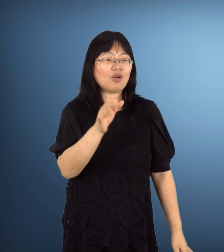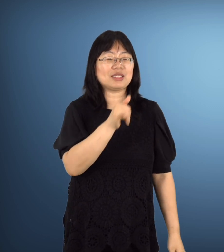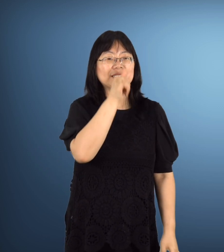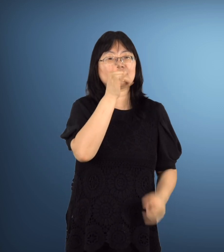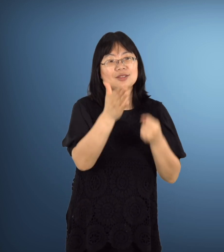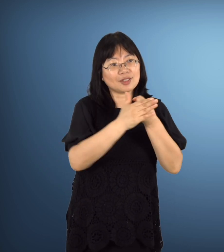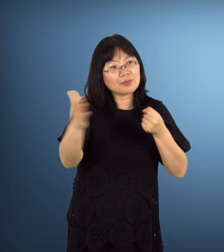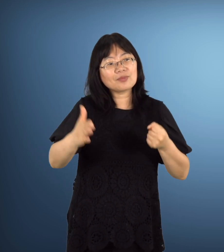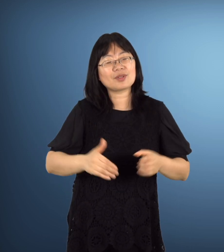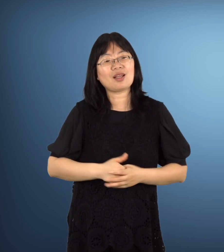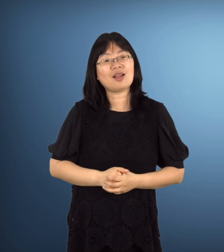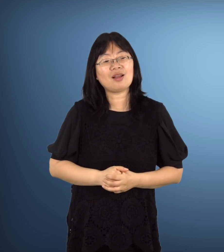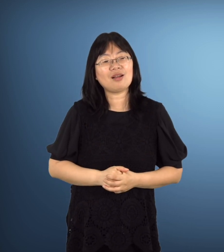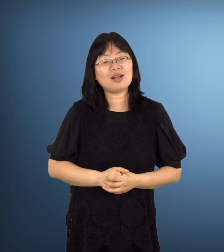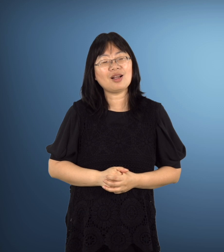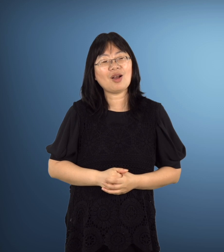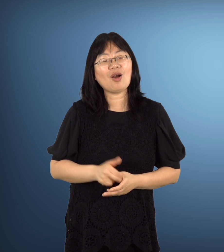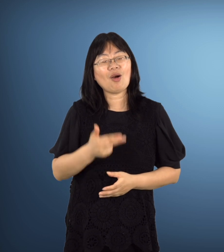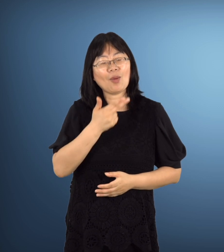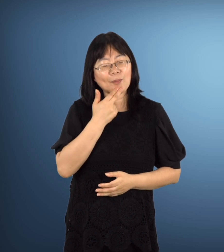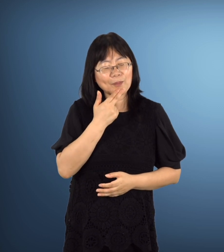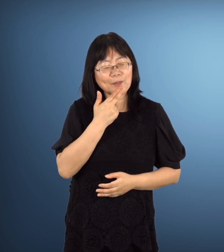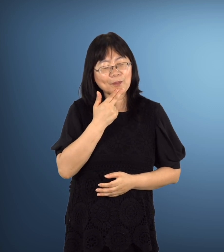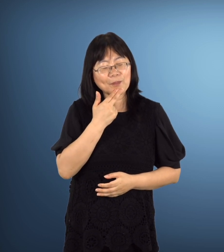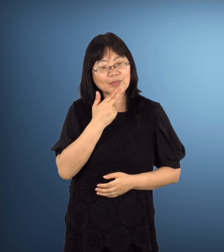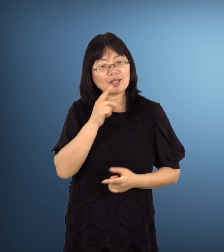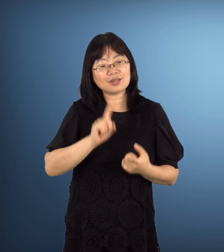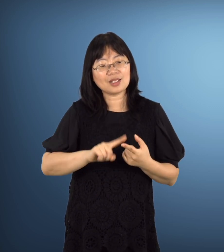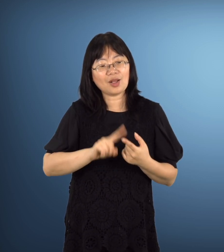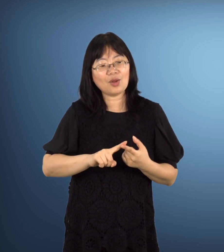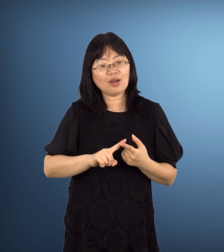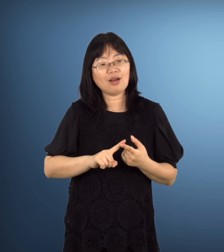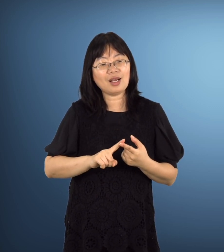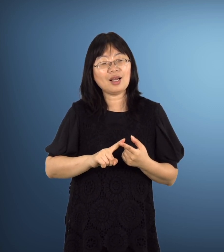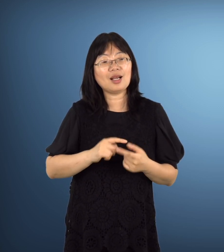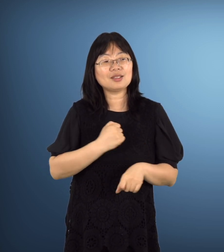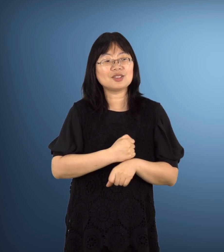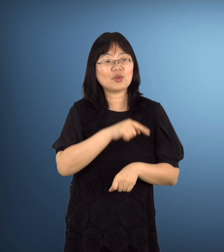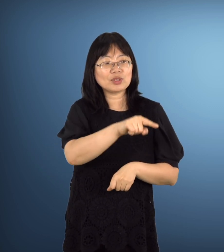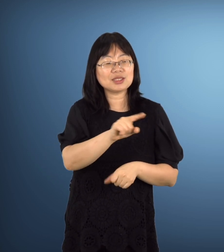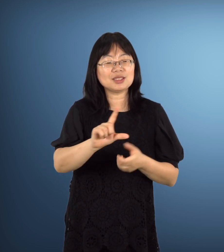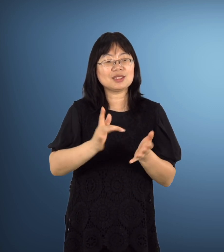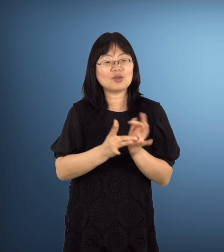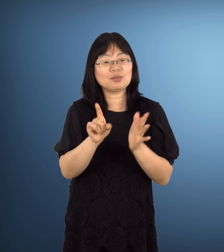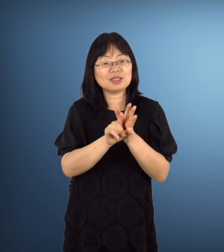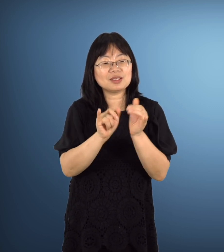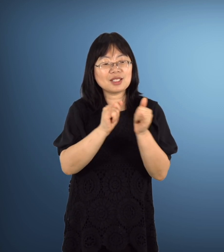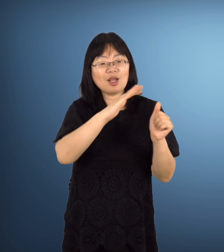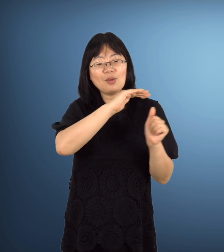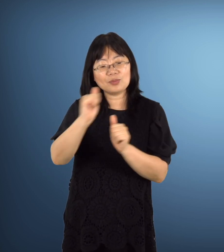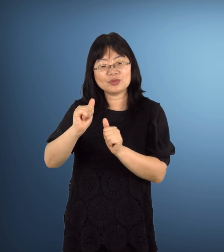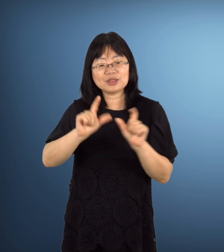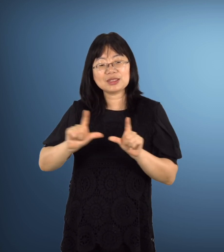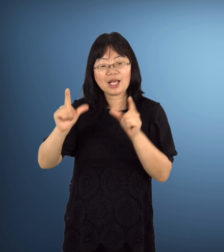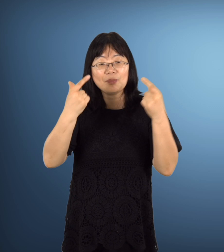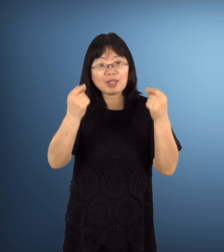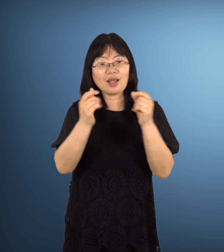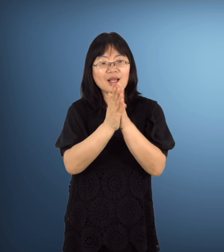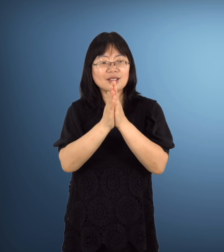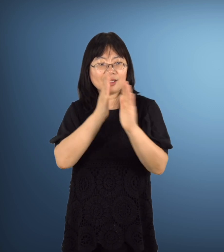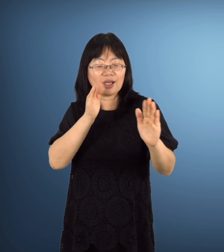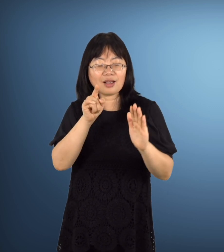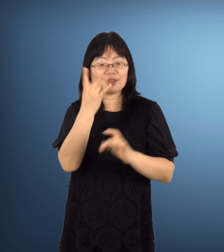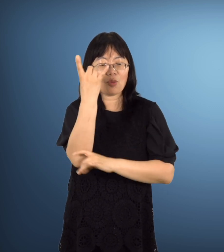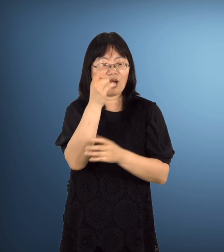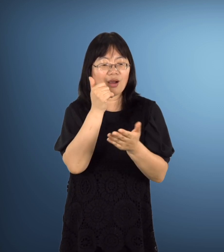인정한다고요. 그거 안 하기로 하자는 게 우리 그리스도인들의 부름받은 삶 아니에요. 우리 그 질서,